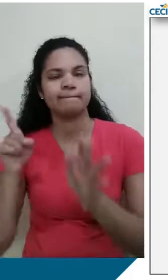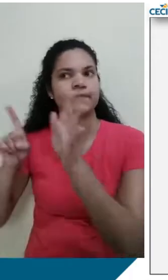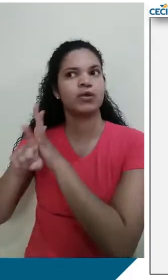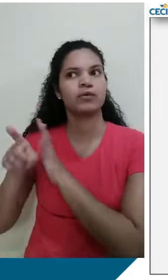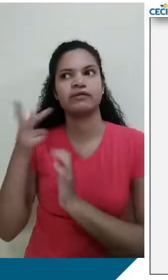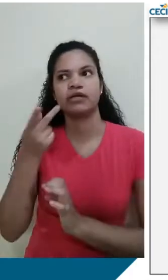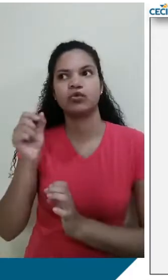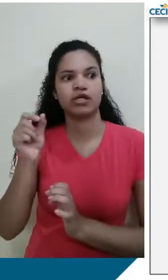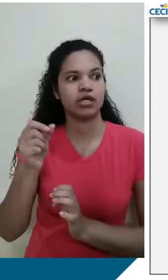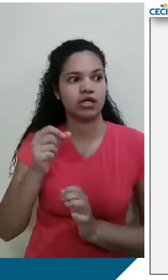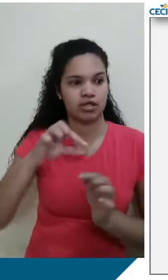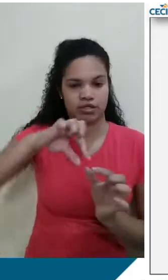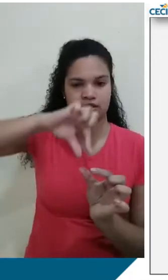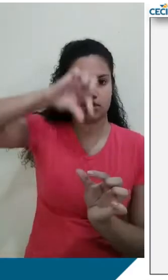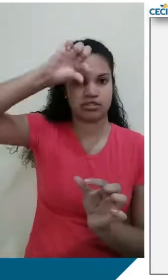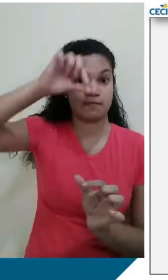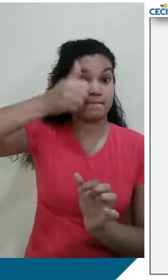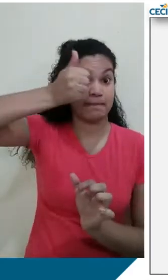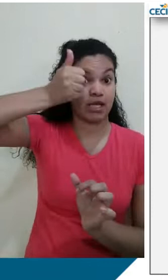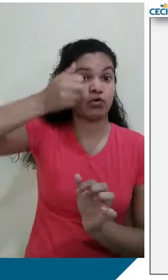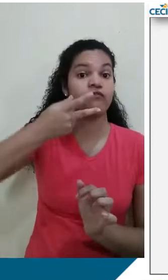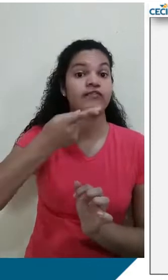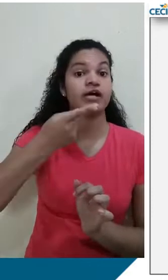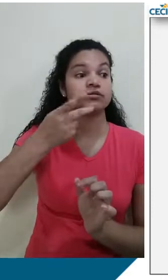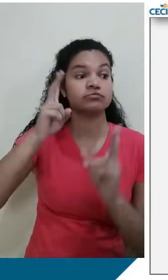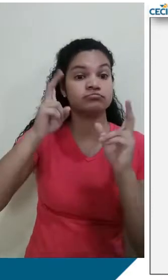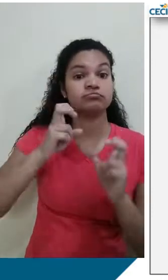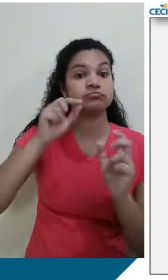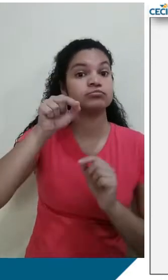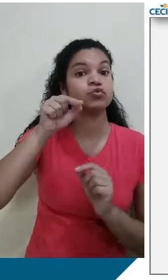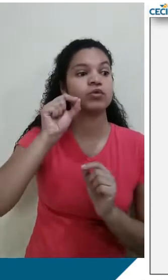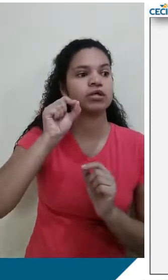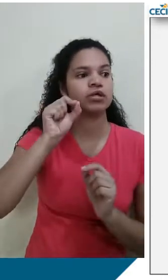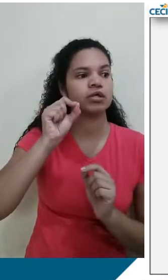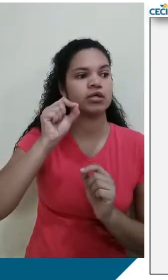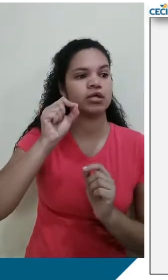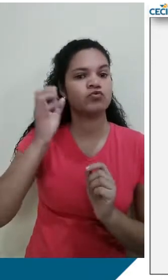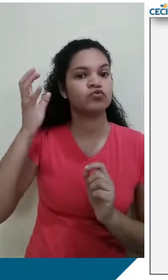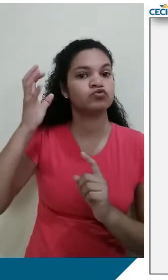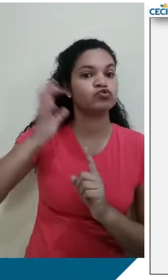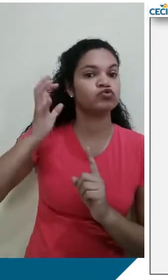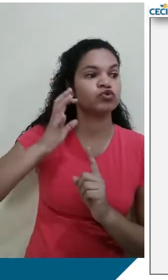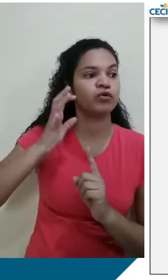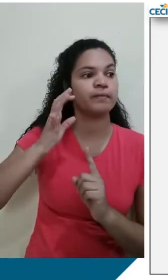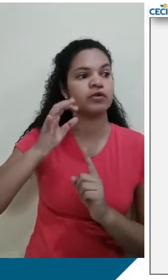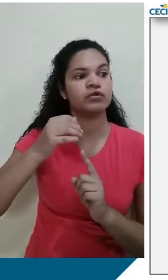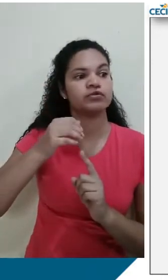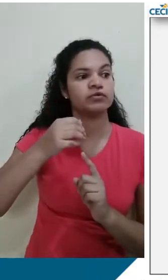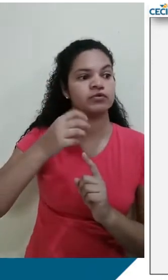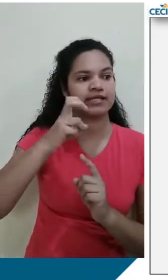enunciado, esse retângulo 1 representa um estímulo de comprimentos de onda na faixa